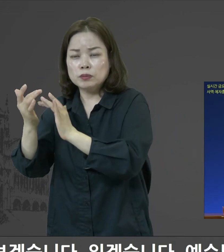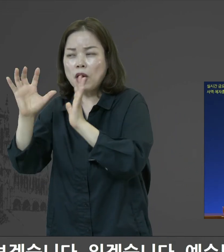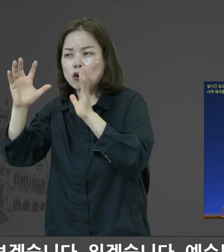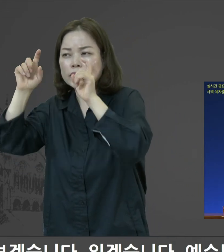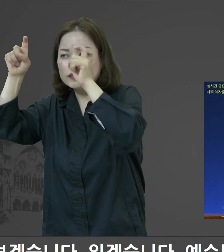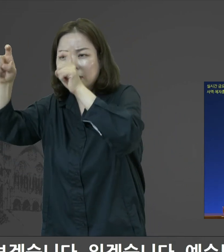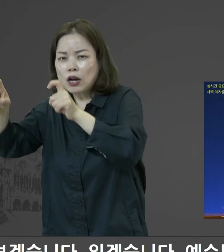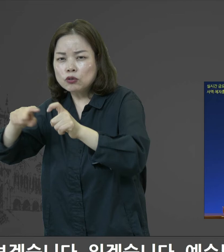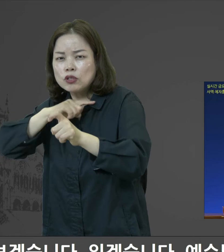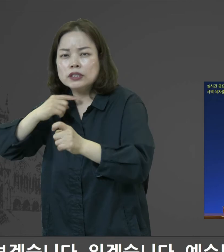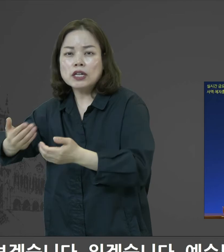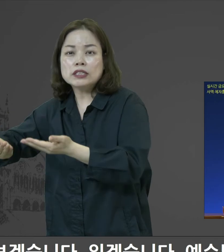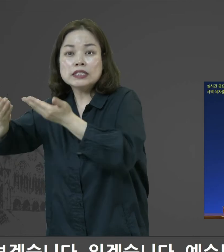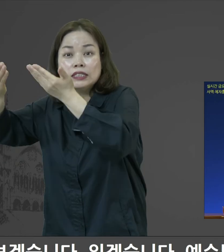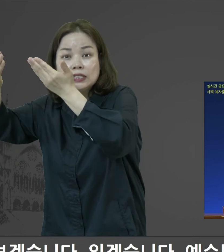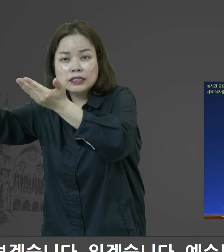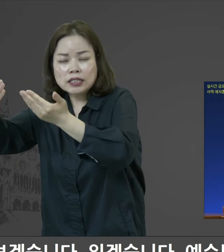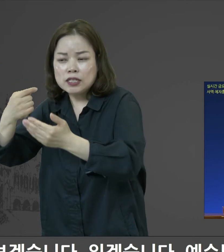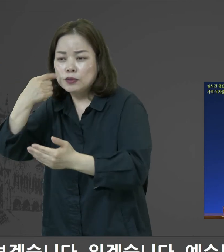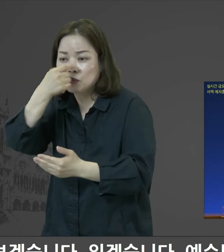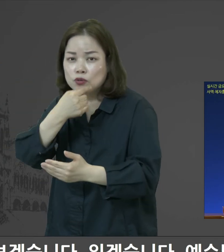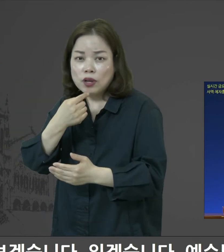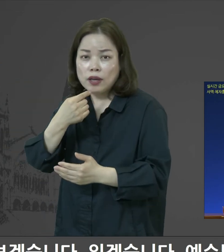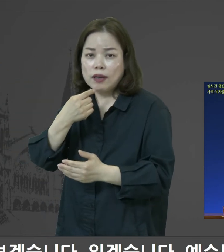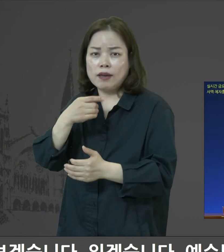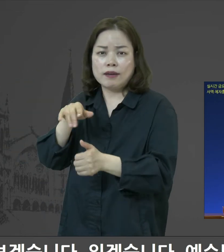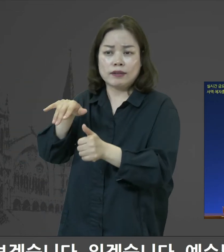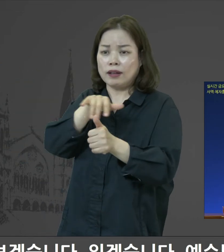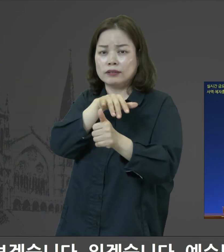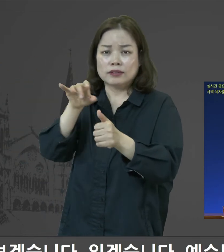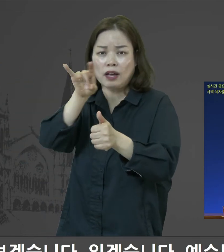모습을 입술에 간사한 게 전혀 없었다는 거예요.